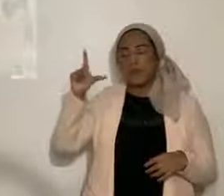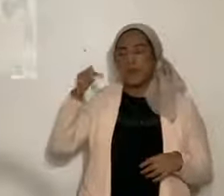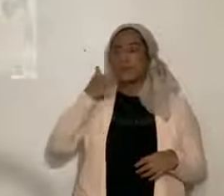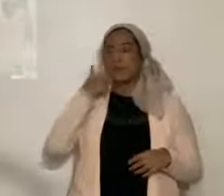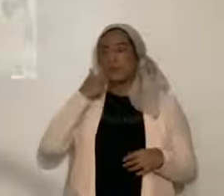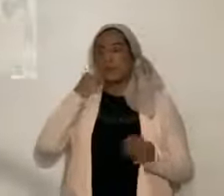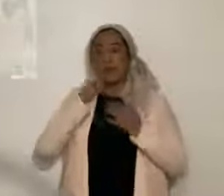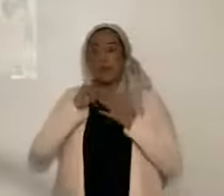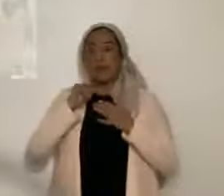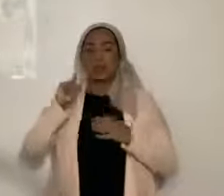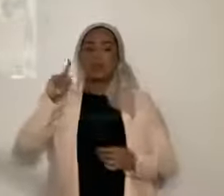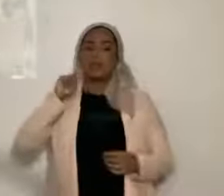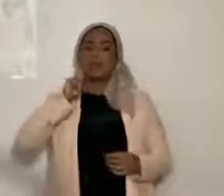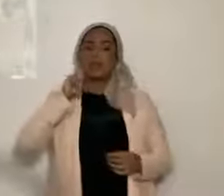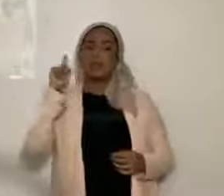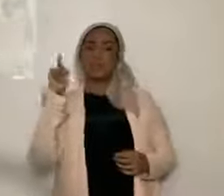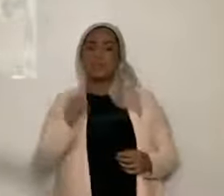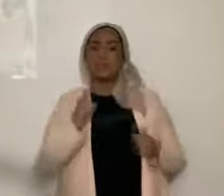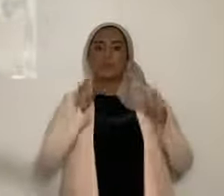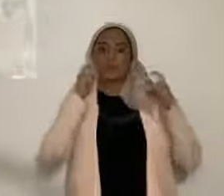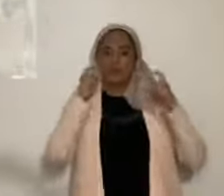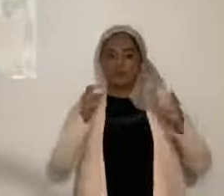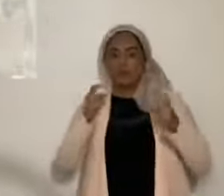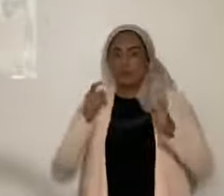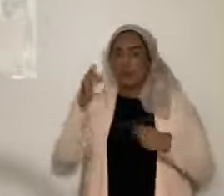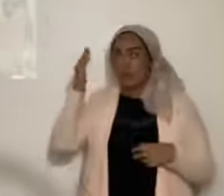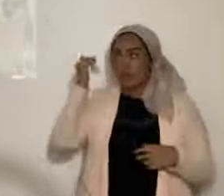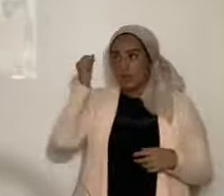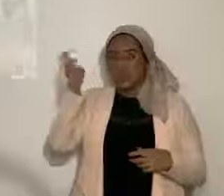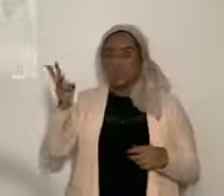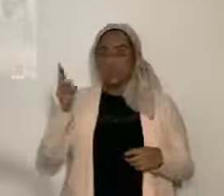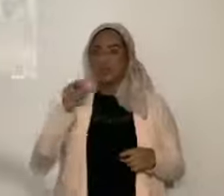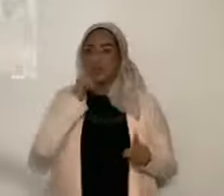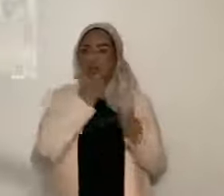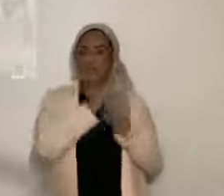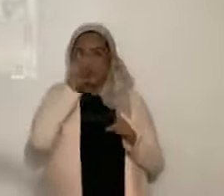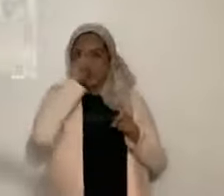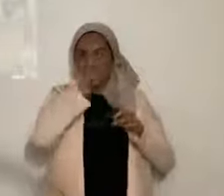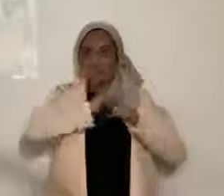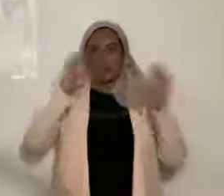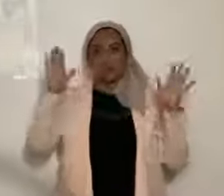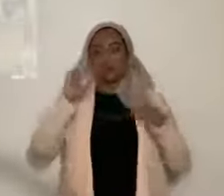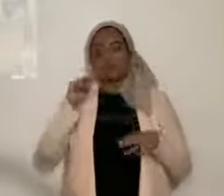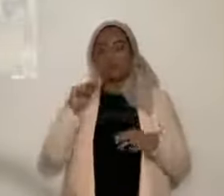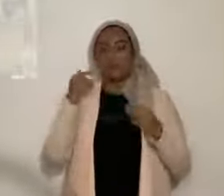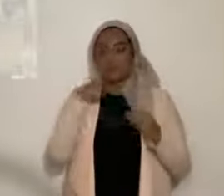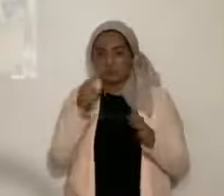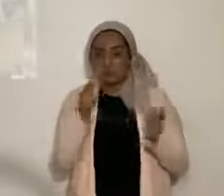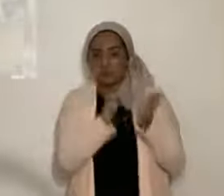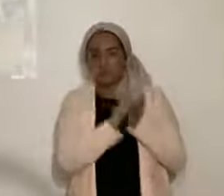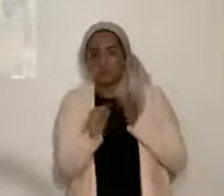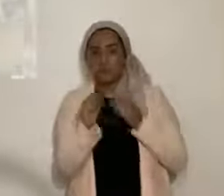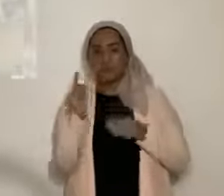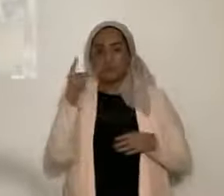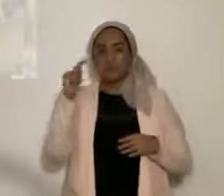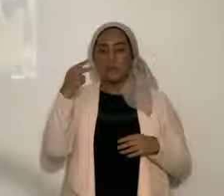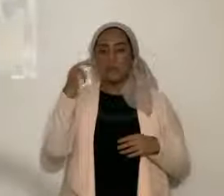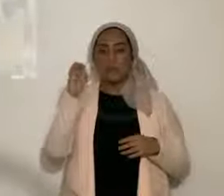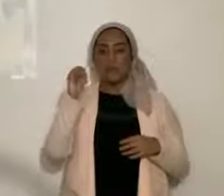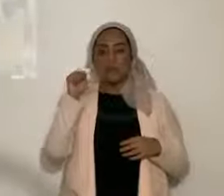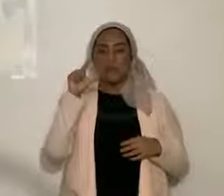que era una orden dada por Yahshua, no porque se le ocurrió. Por eso te dije que subrayaras 1